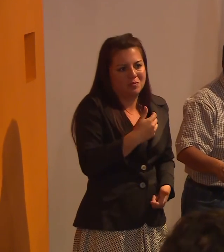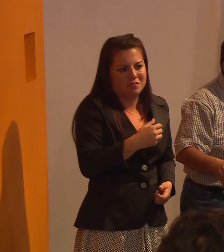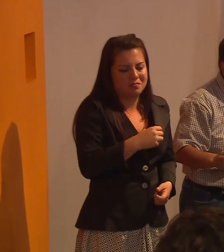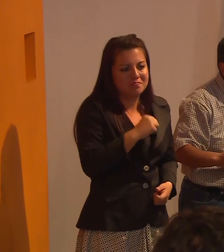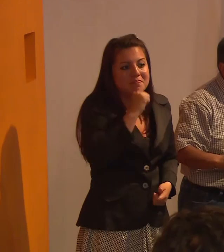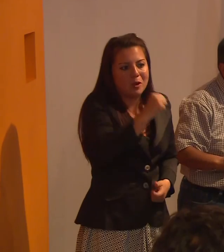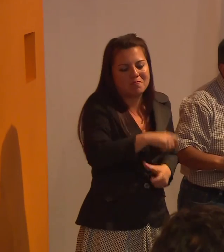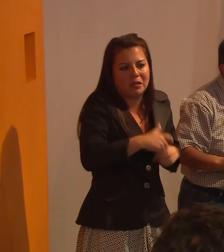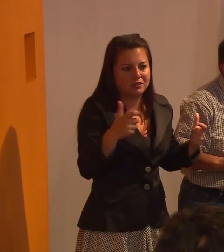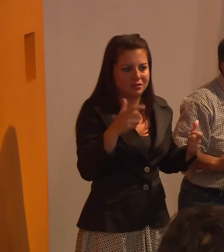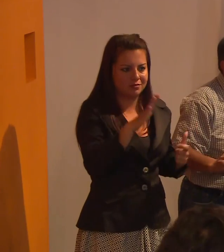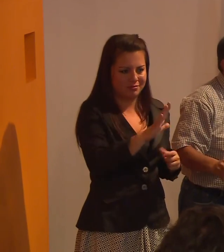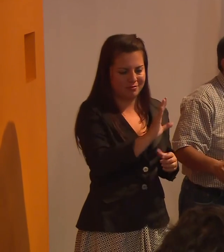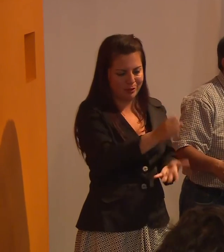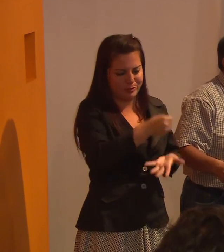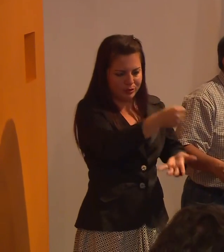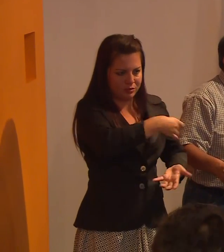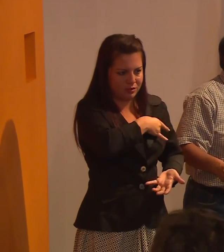cosa.